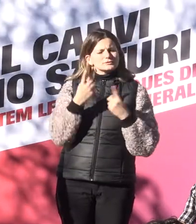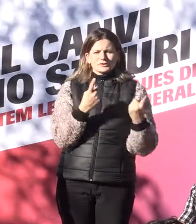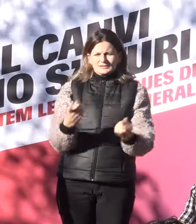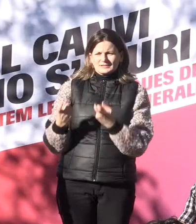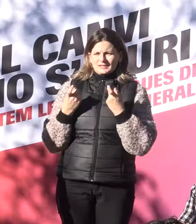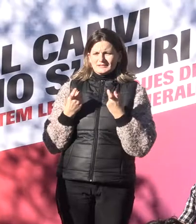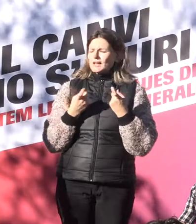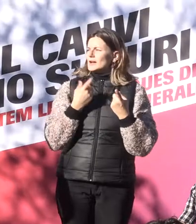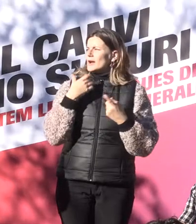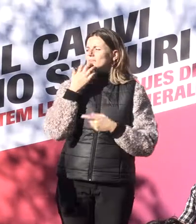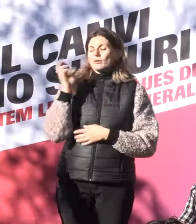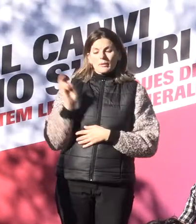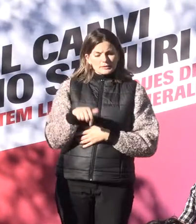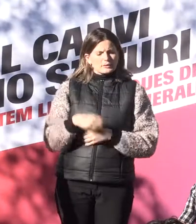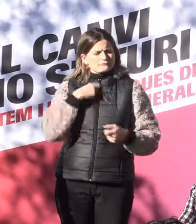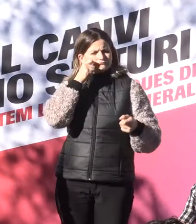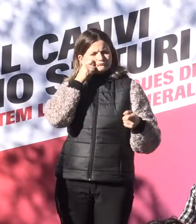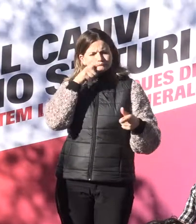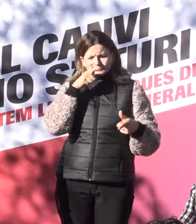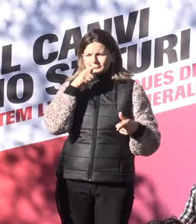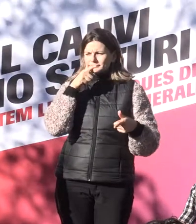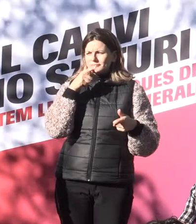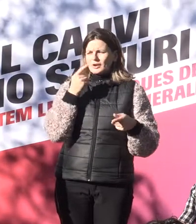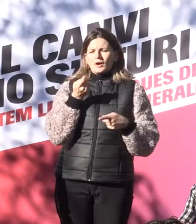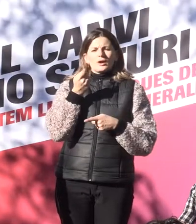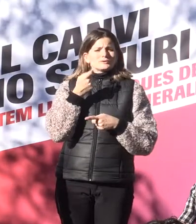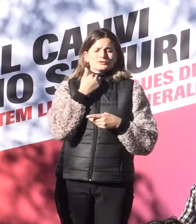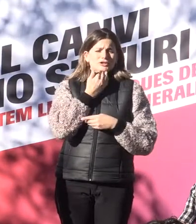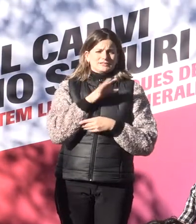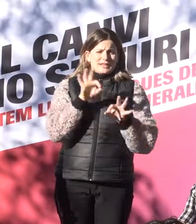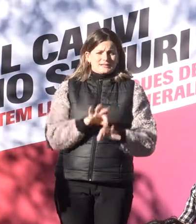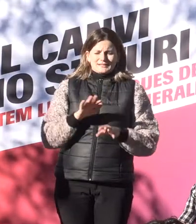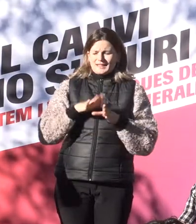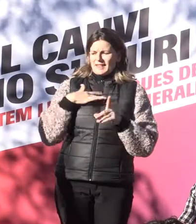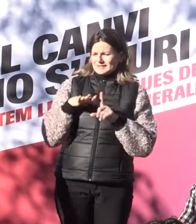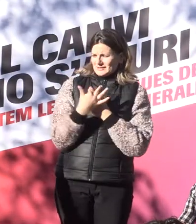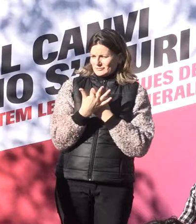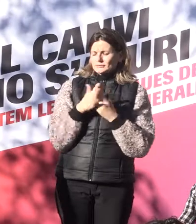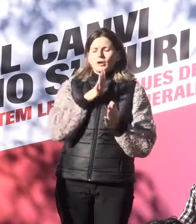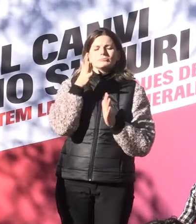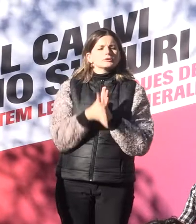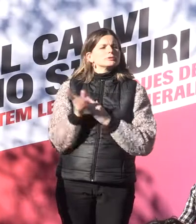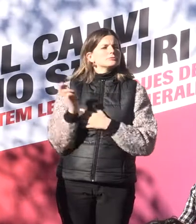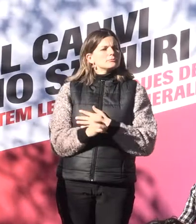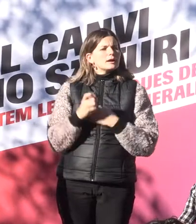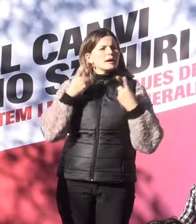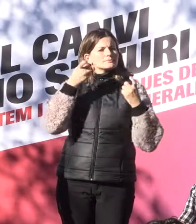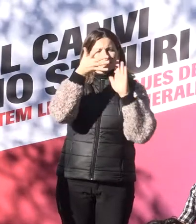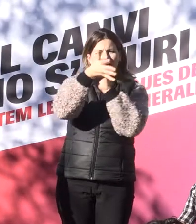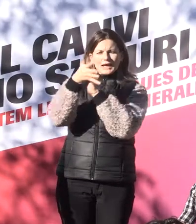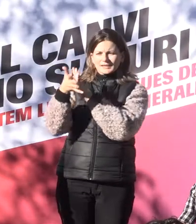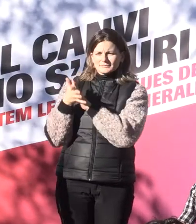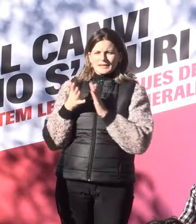ahora que llegue a cabo y me di cuenta que poco se sabe y bueno para eso estamos para contar un